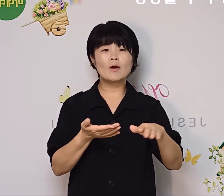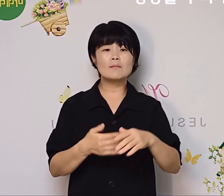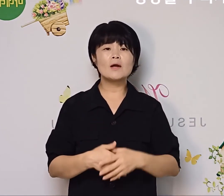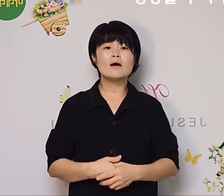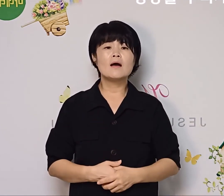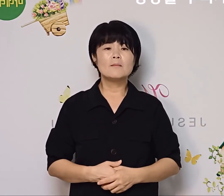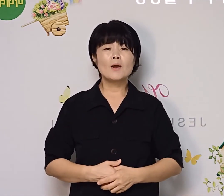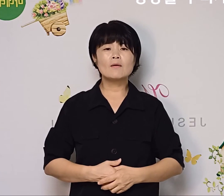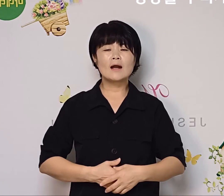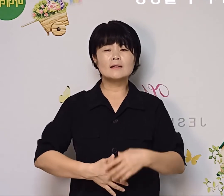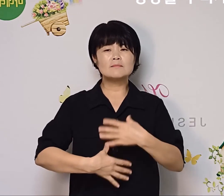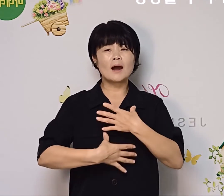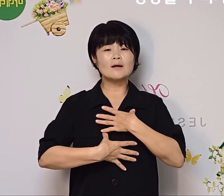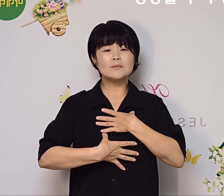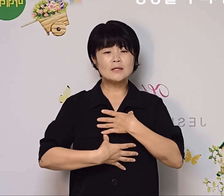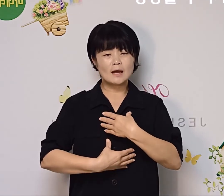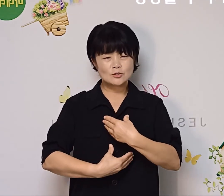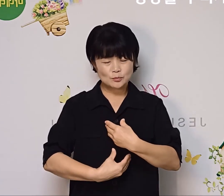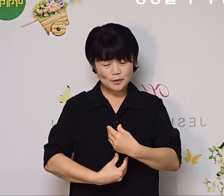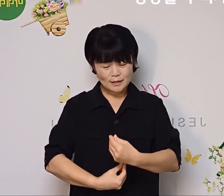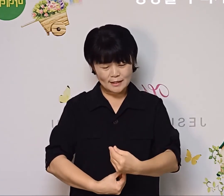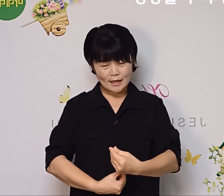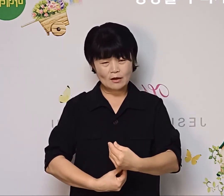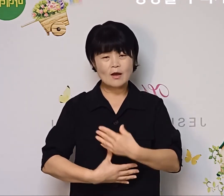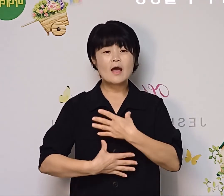평화면 평강은 마음이 아주 편안해요.